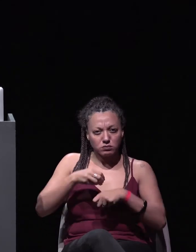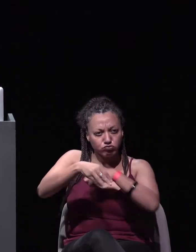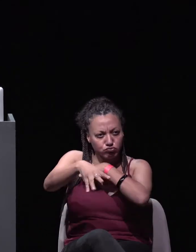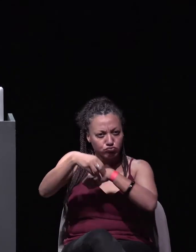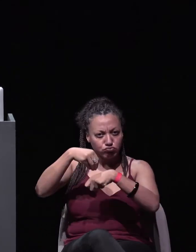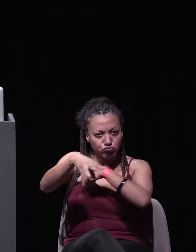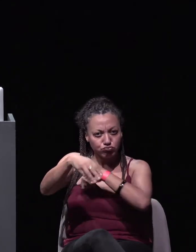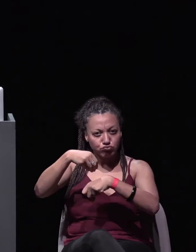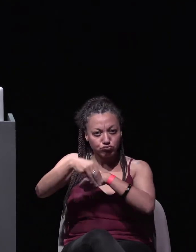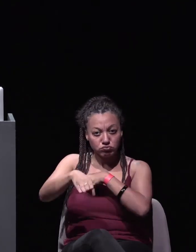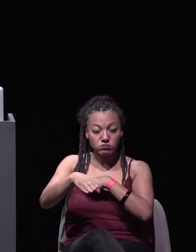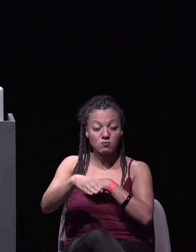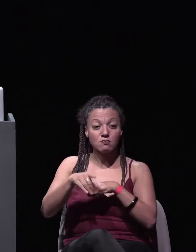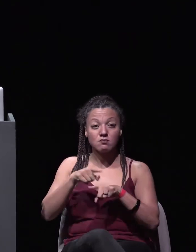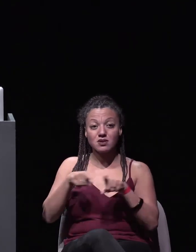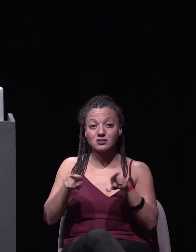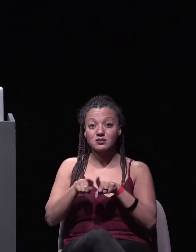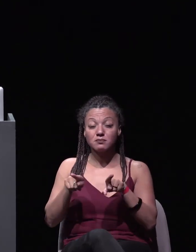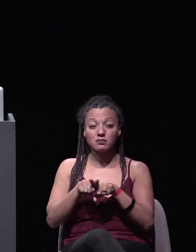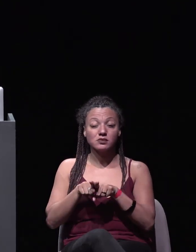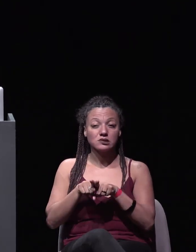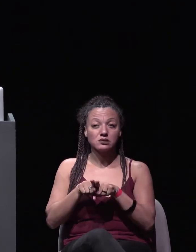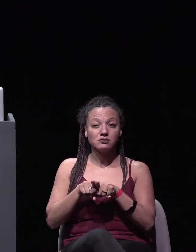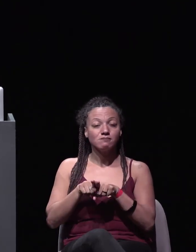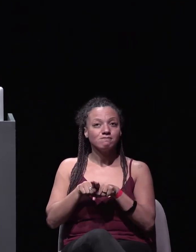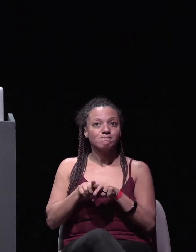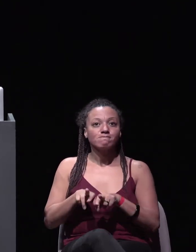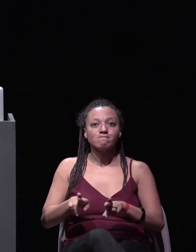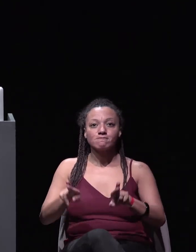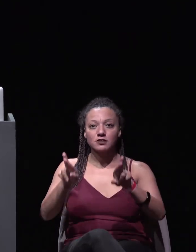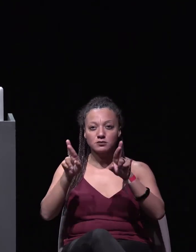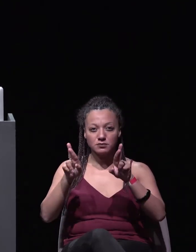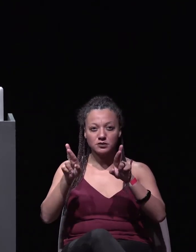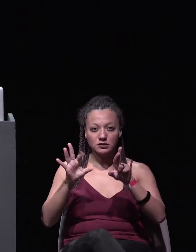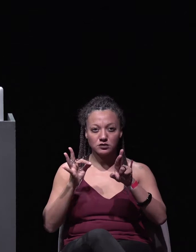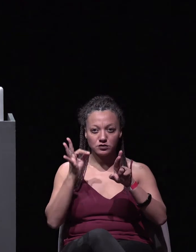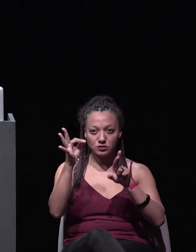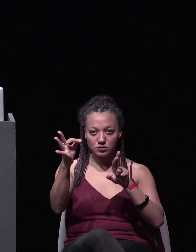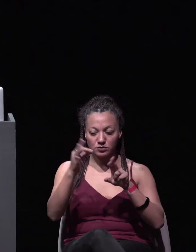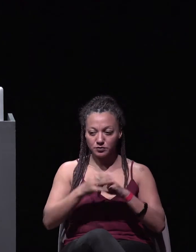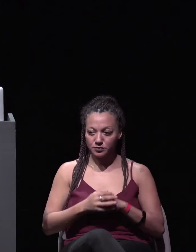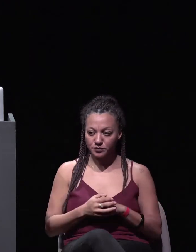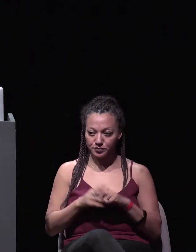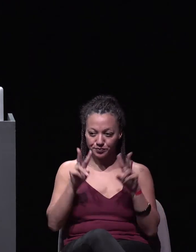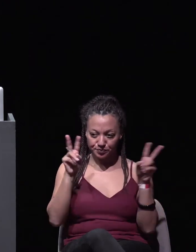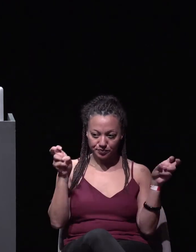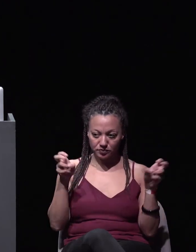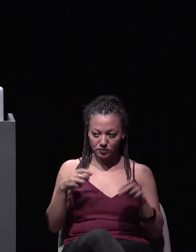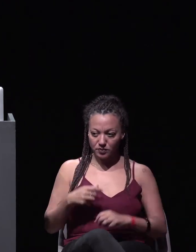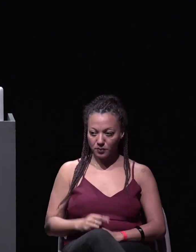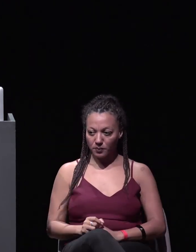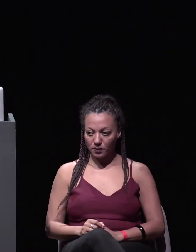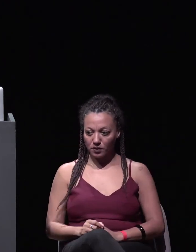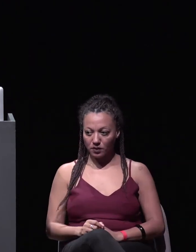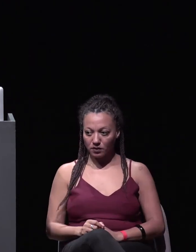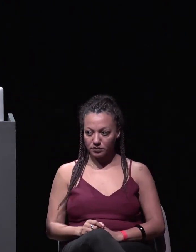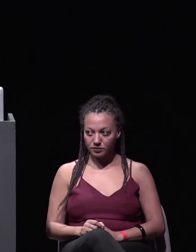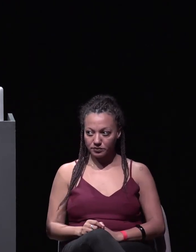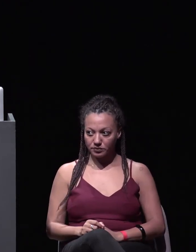certa esperança visionária. Então, em uma das passagens, ele vai dizer: não,